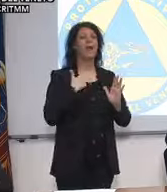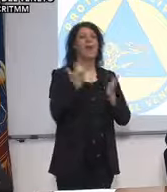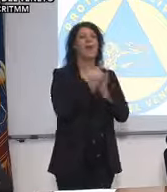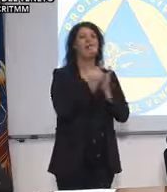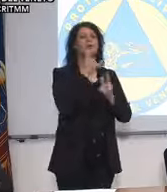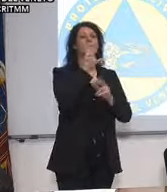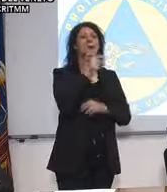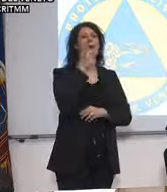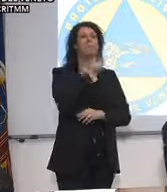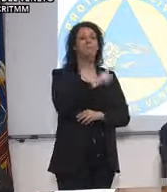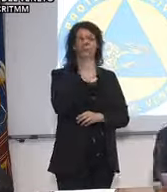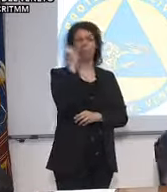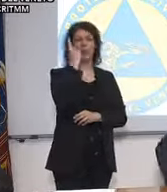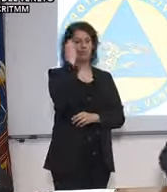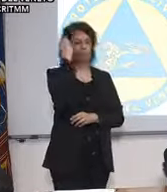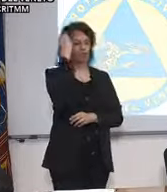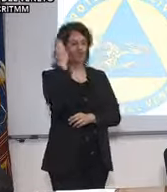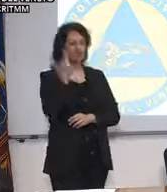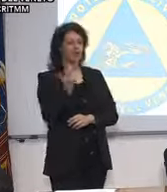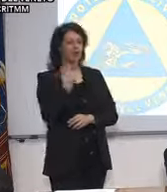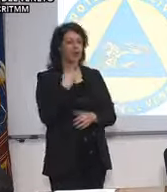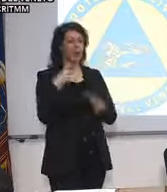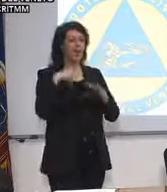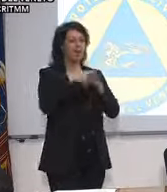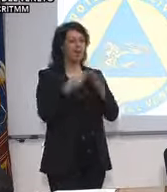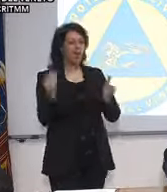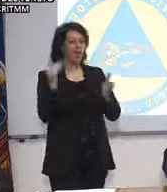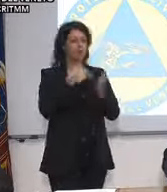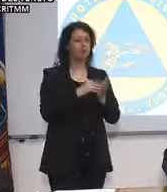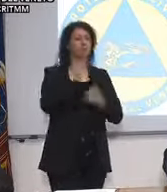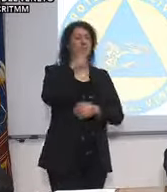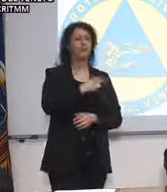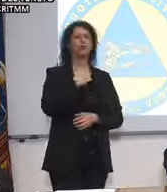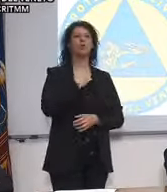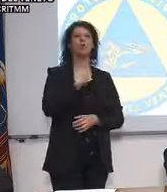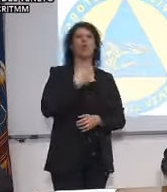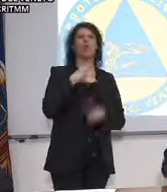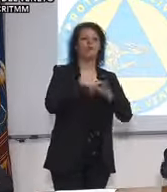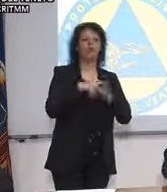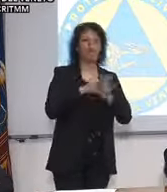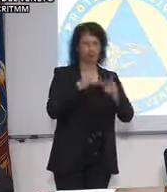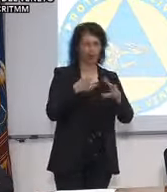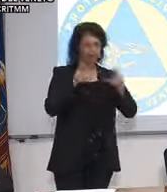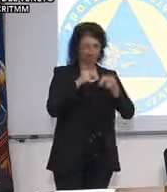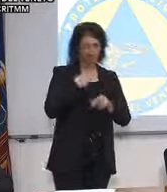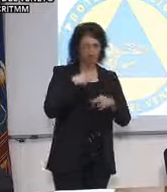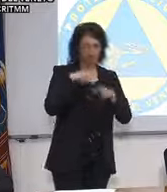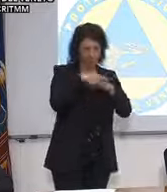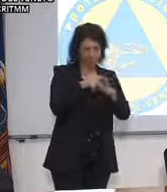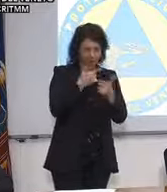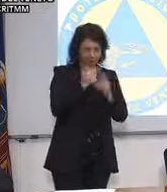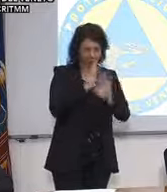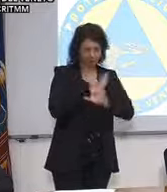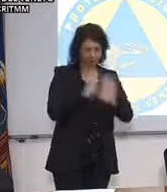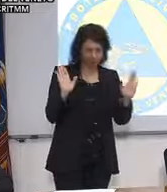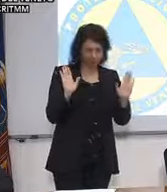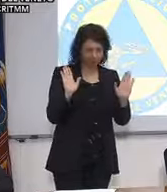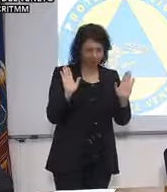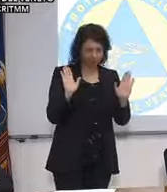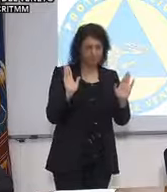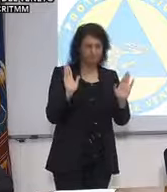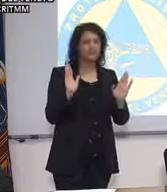ho, cioè mi risolvi i problemi, non ho cavalli da accudire, per cui se ne parlerò è perché molti ci hanno scritto per